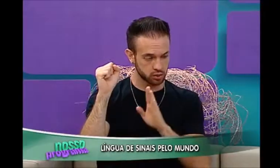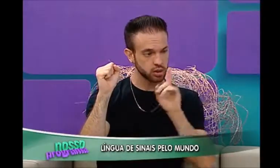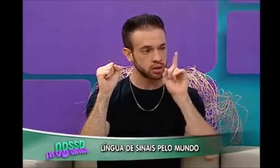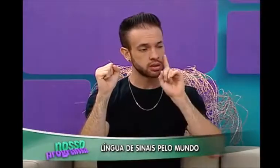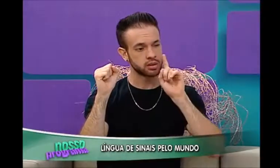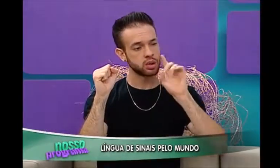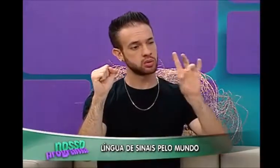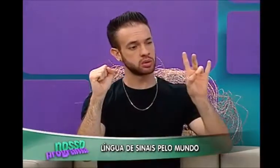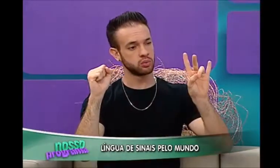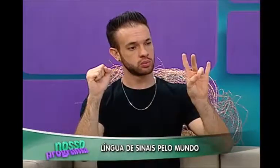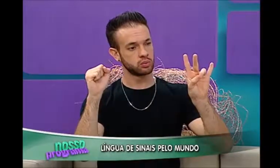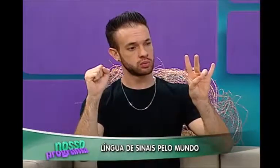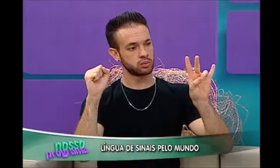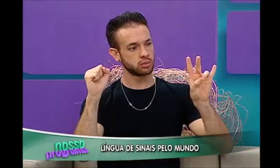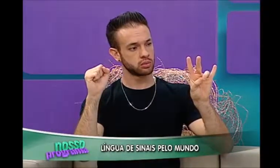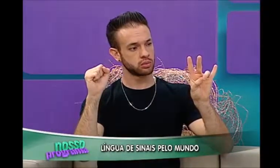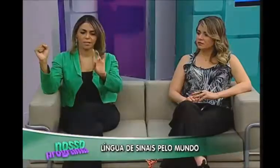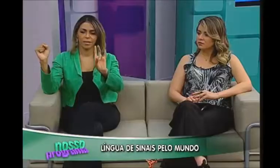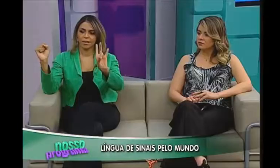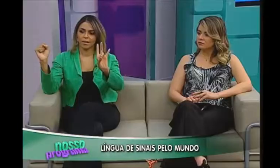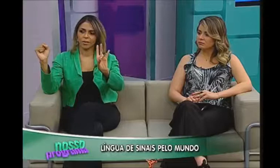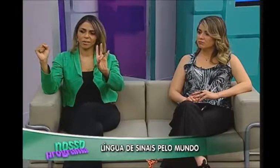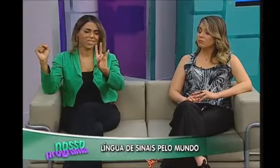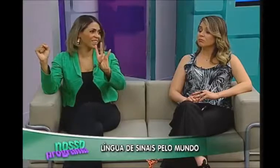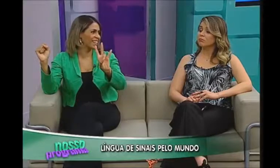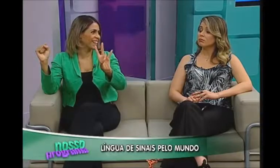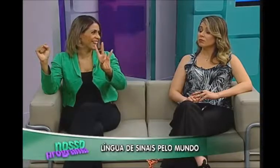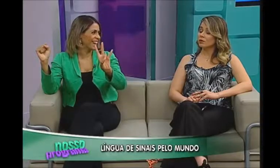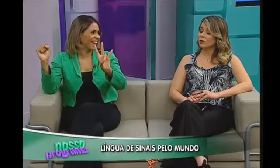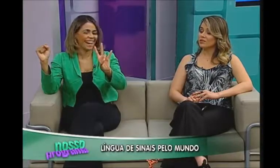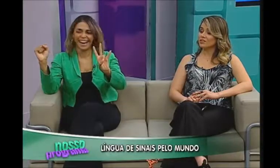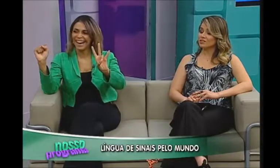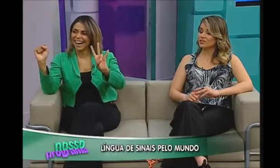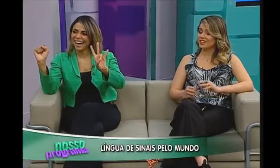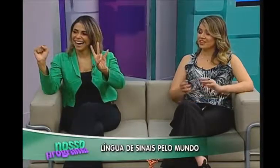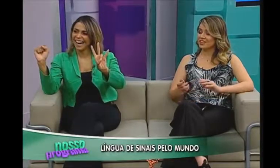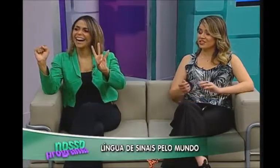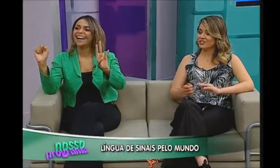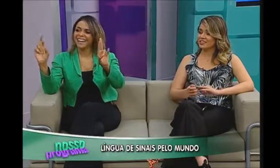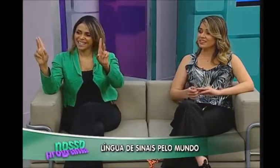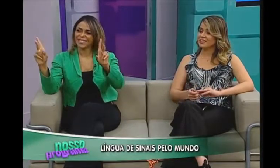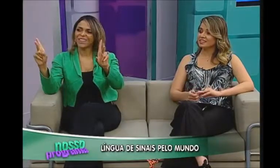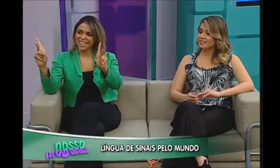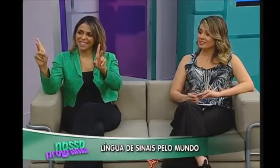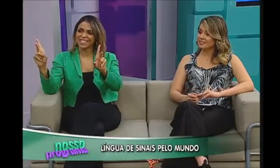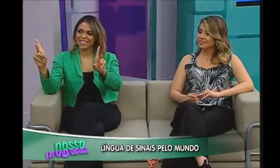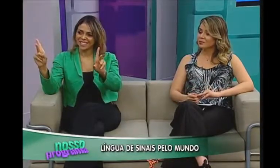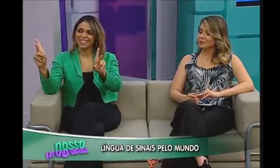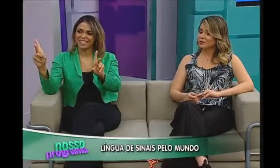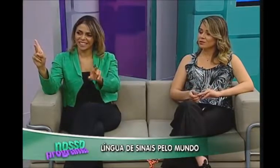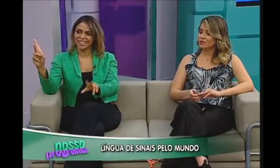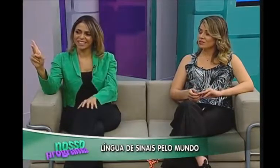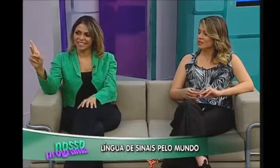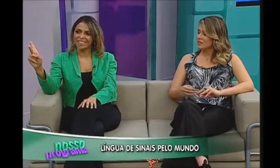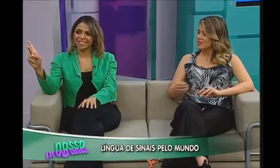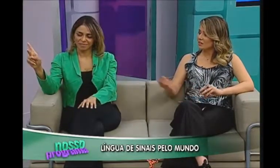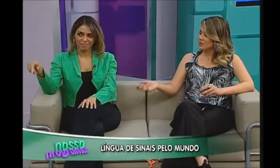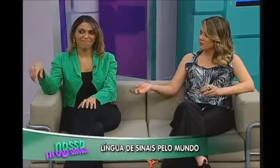aqui no Brasil, nos Estados Unidos, 8. Nossa, que diferente. É diferente. É muito diferente. Você estava